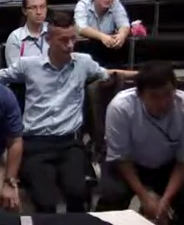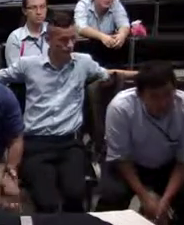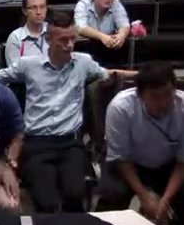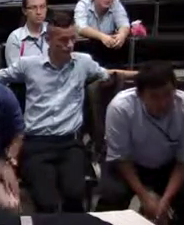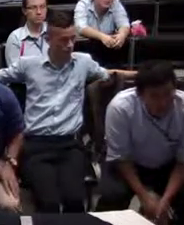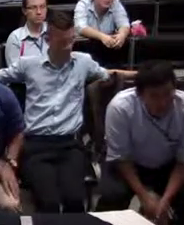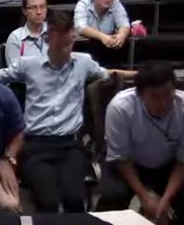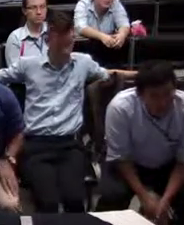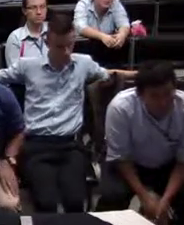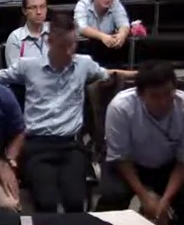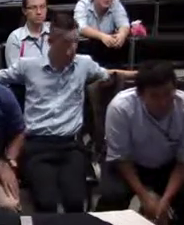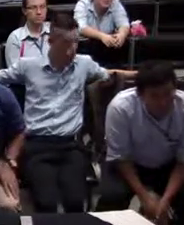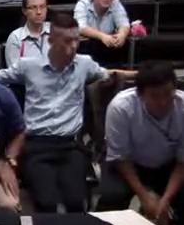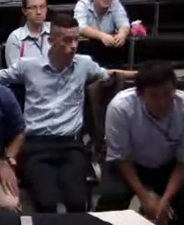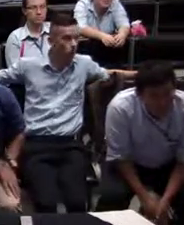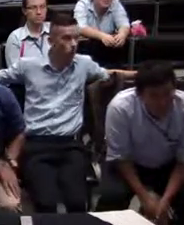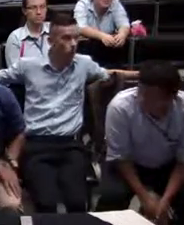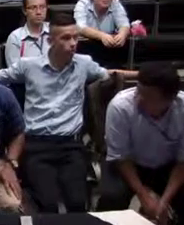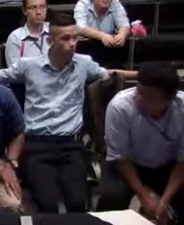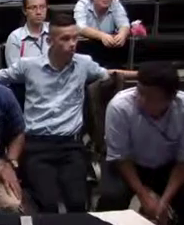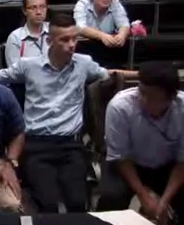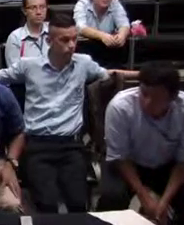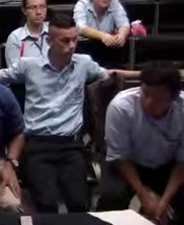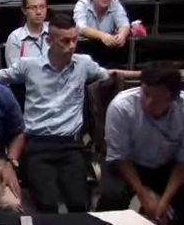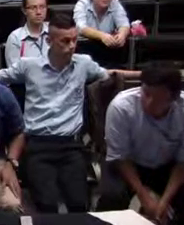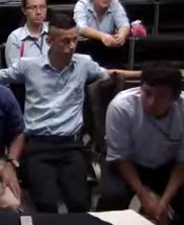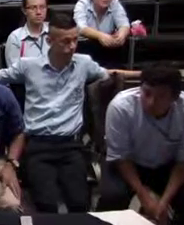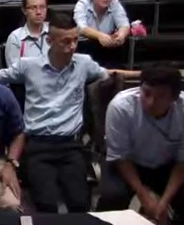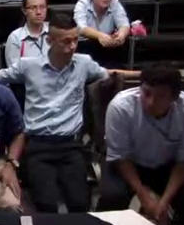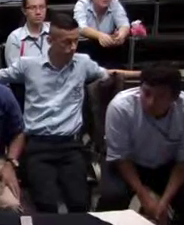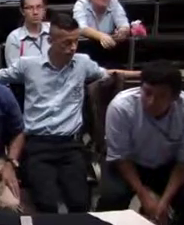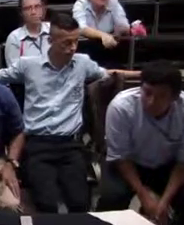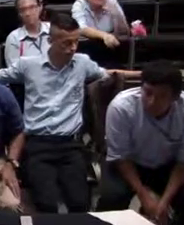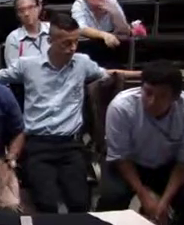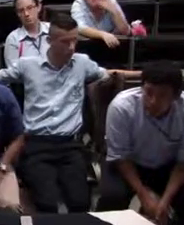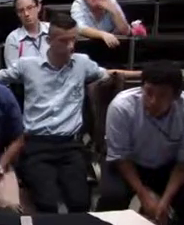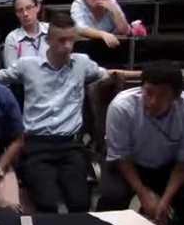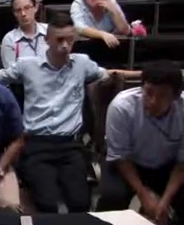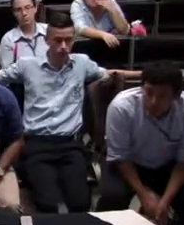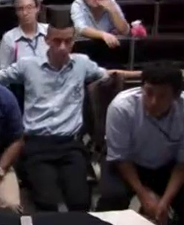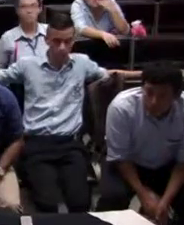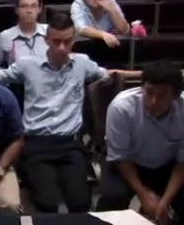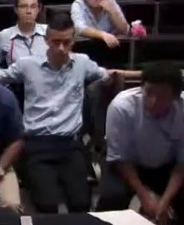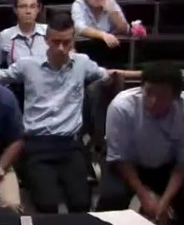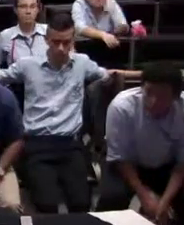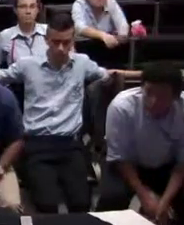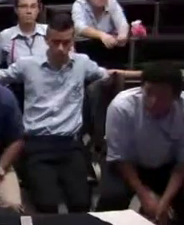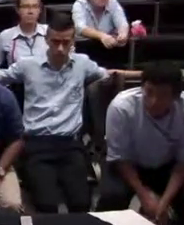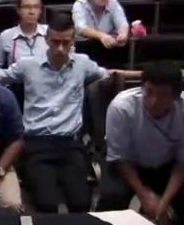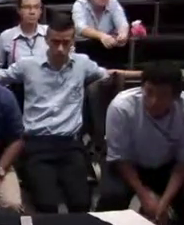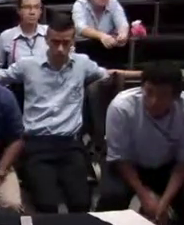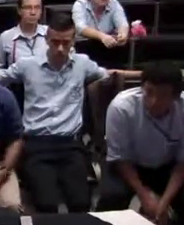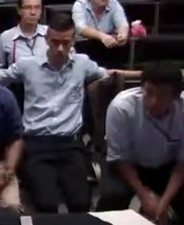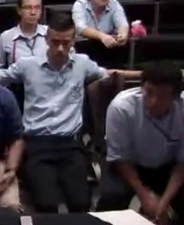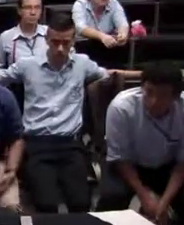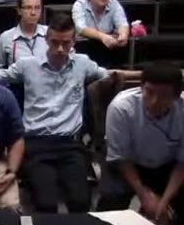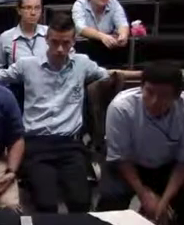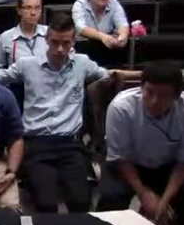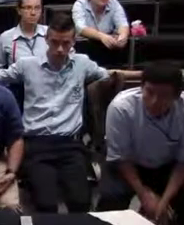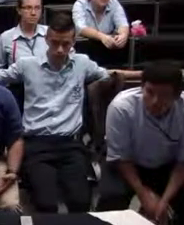No estamos respetando la primera lengua de señas para el sordo, y en las evaluaciones vemos casi